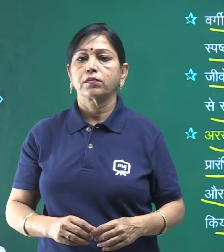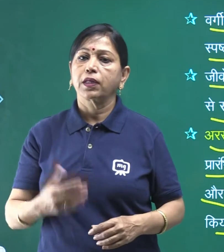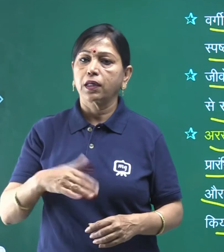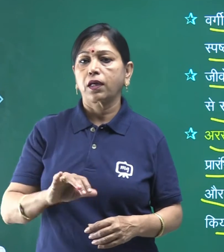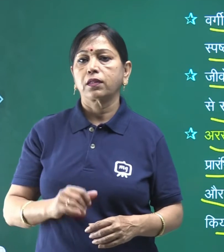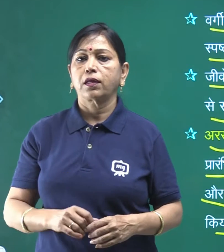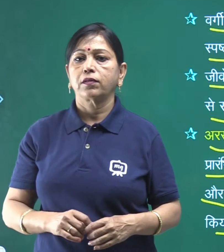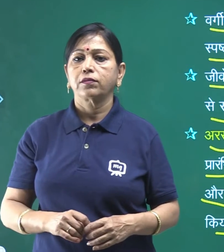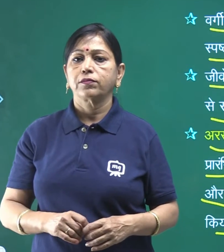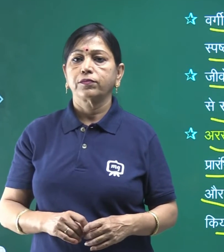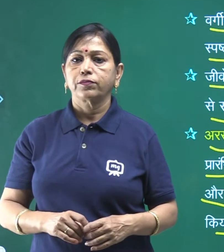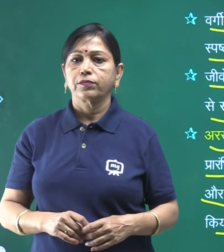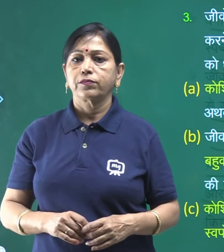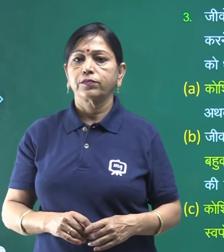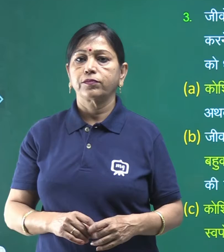किया था।